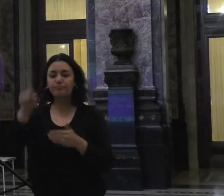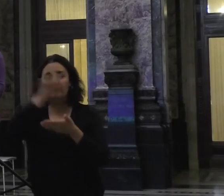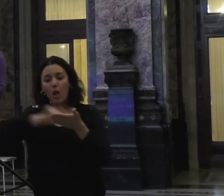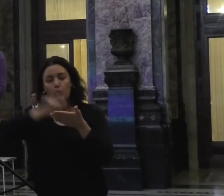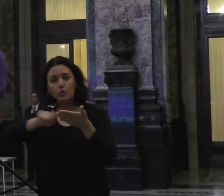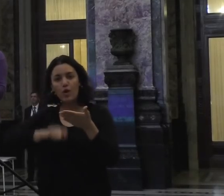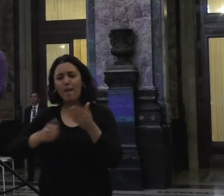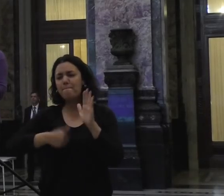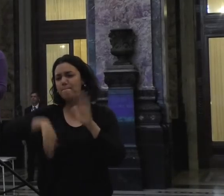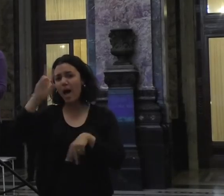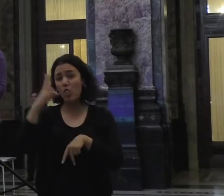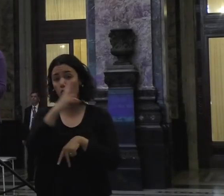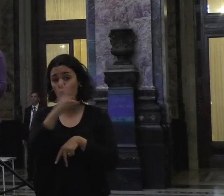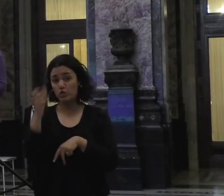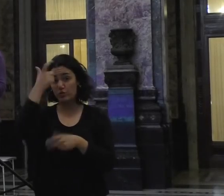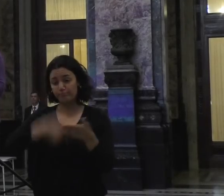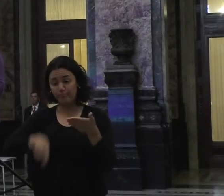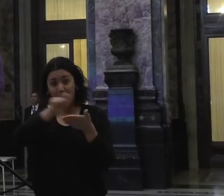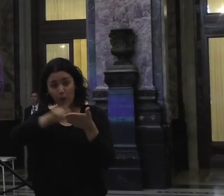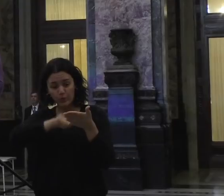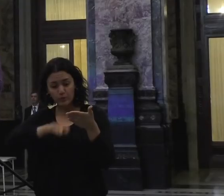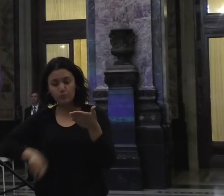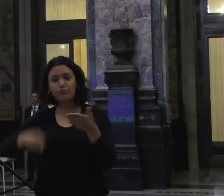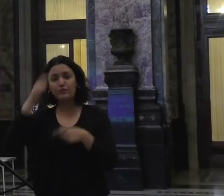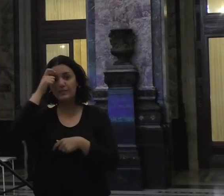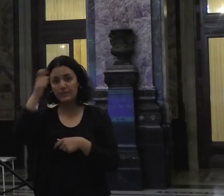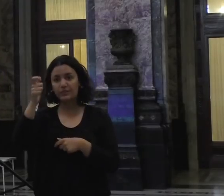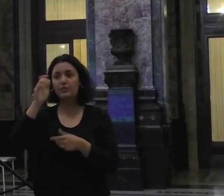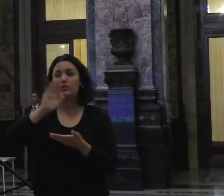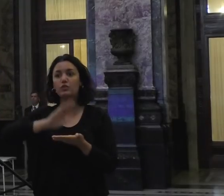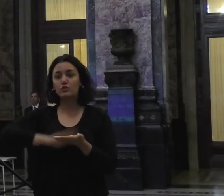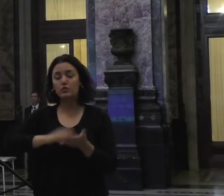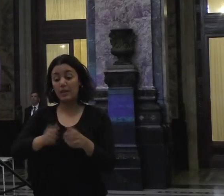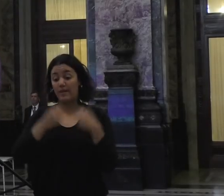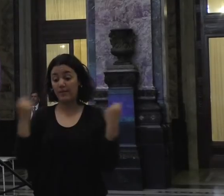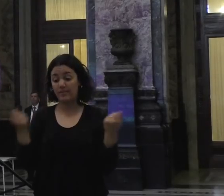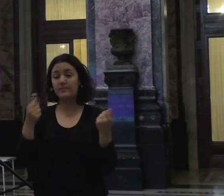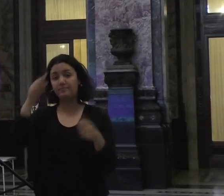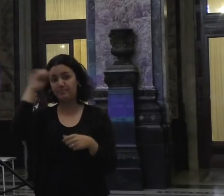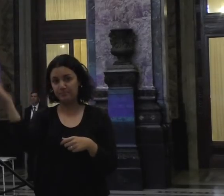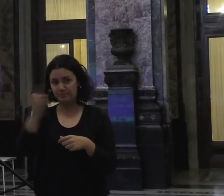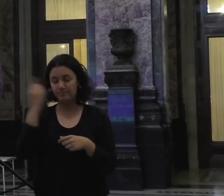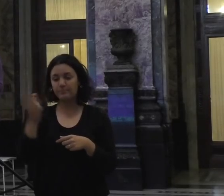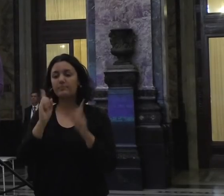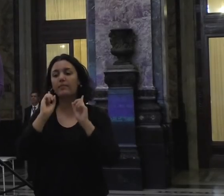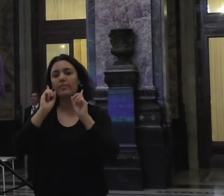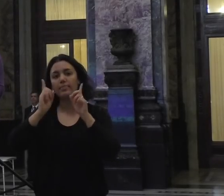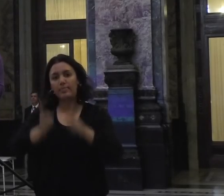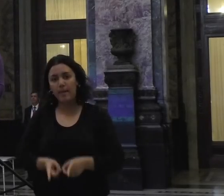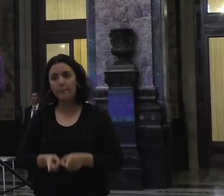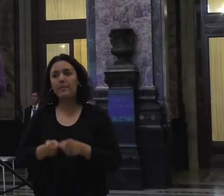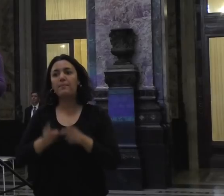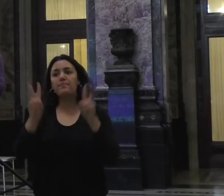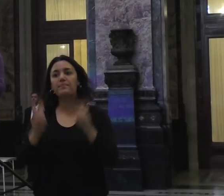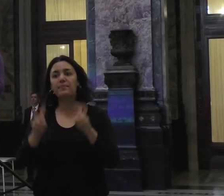de más de 200 artículos científicos en revistas internacionales, incluyendo las revistas que son